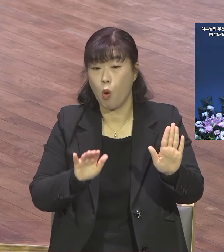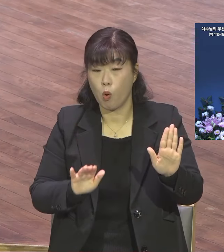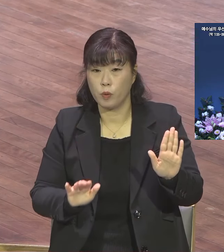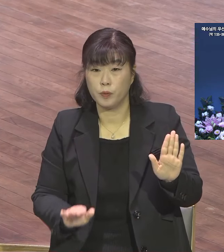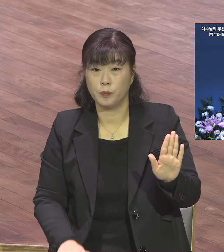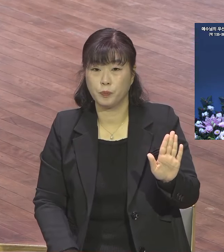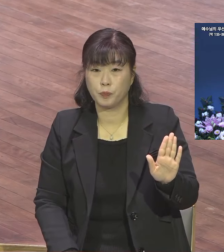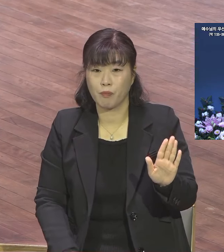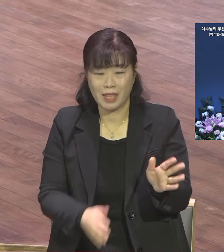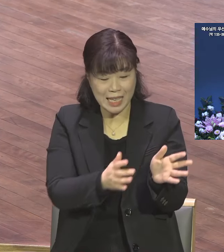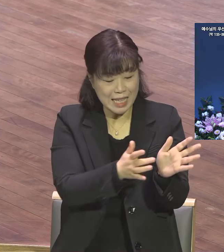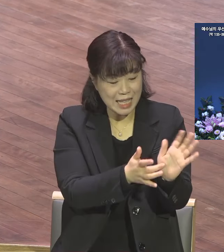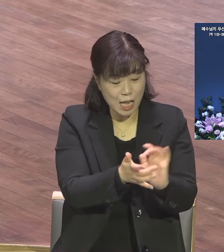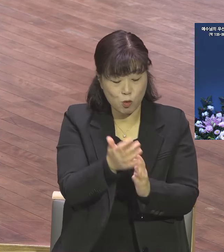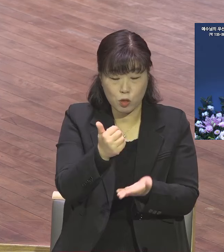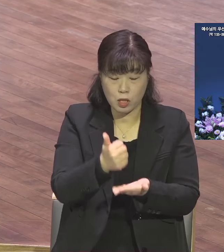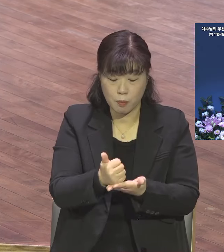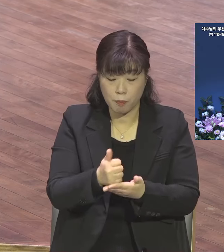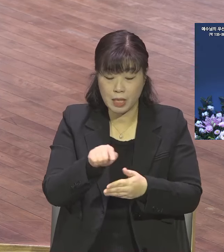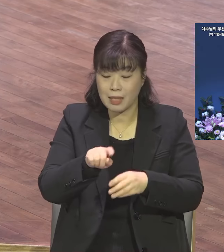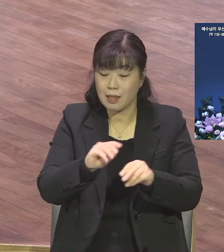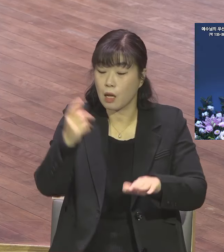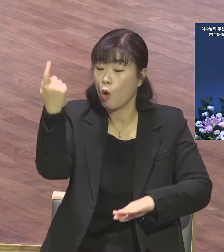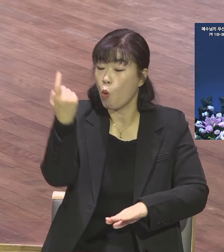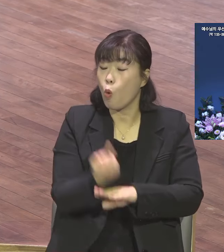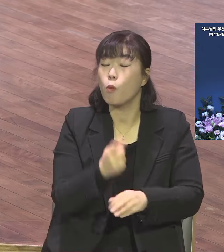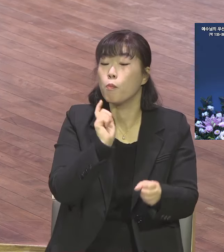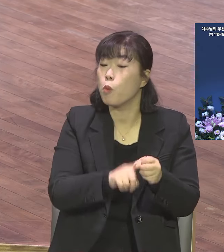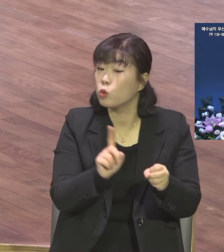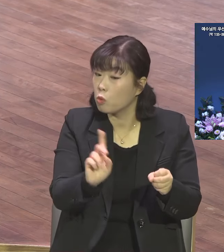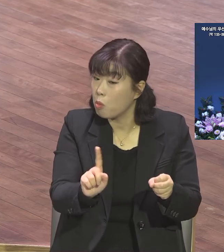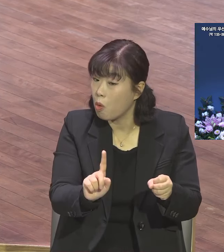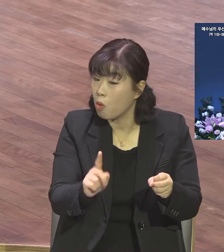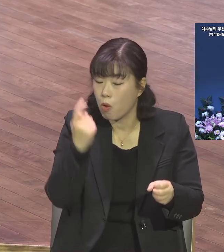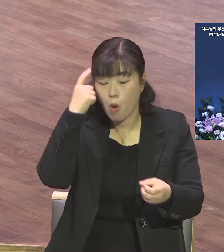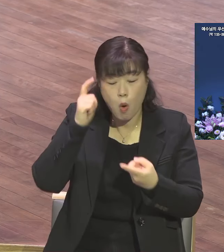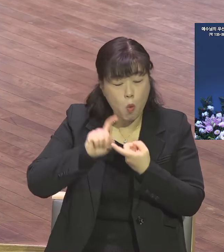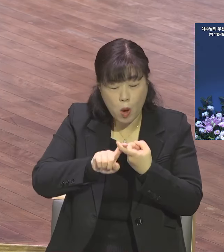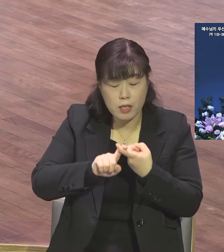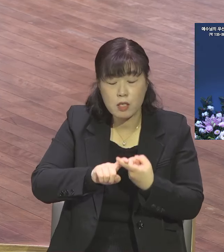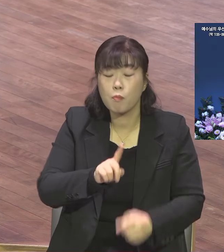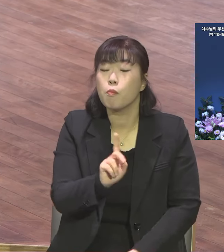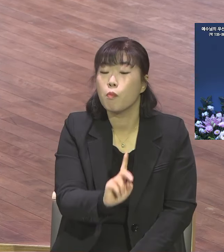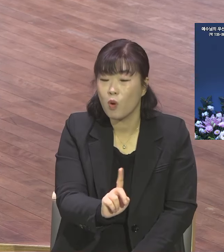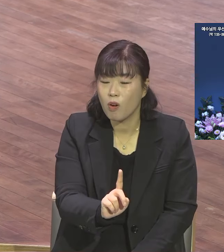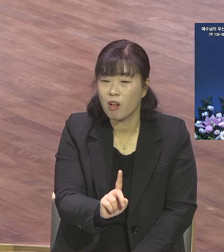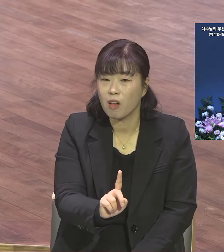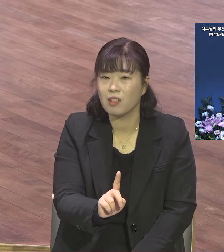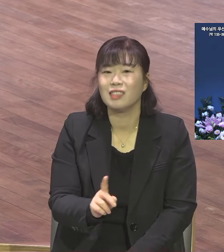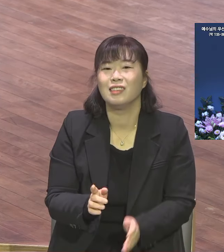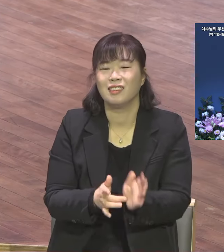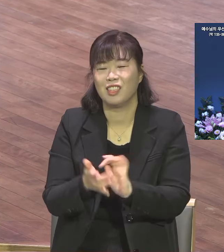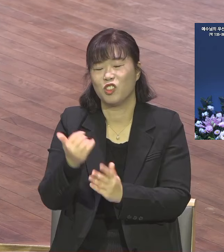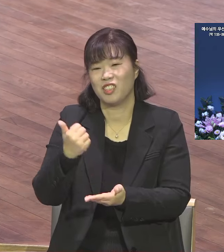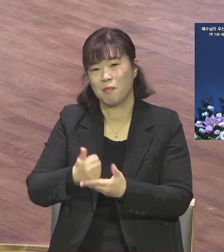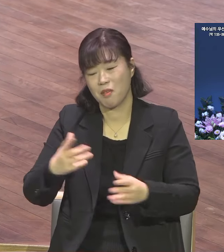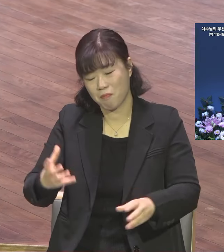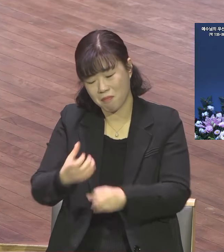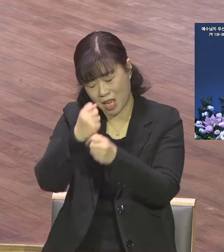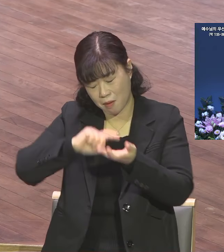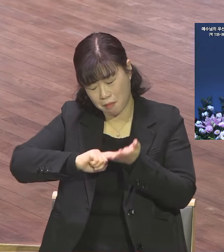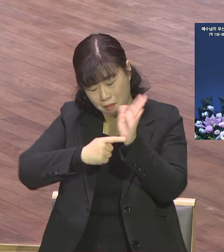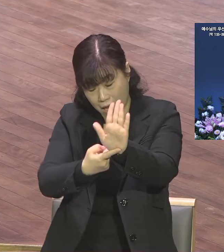한마디로 콕 집어서 말씀하셨어요. 그것은 바로 내가 온 것은 전도하러 왔다